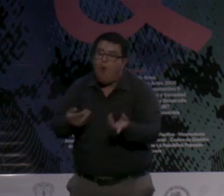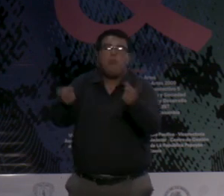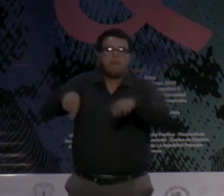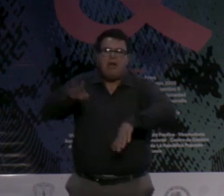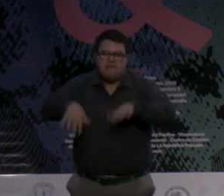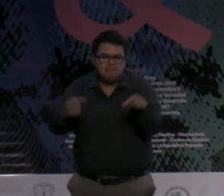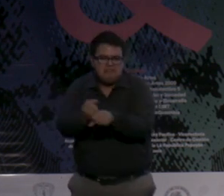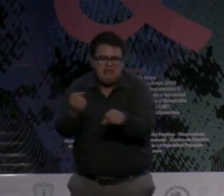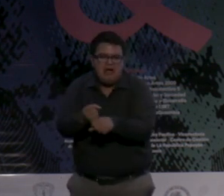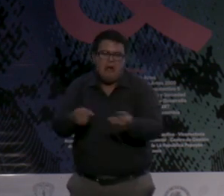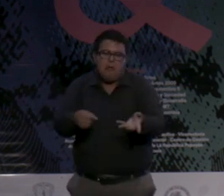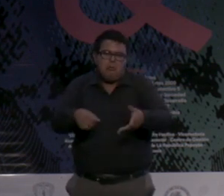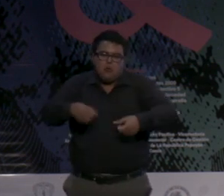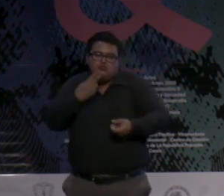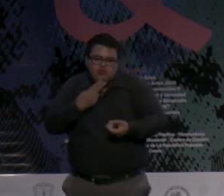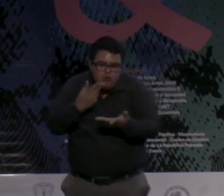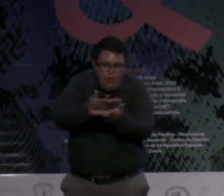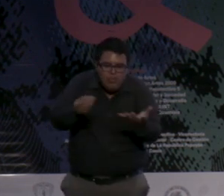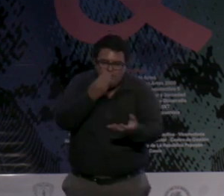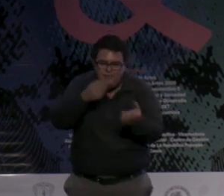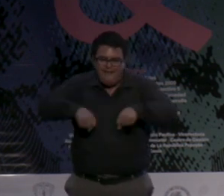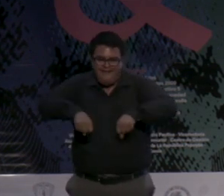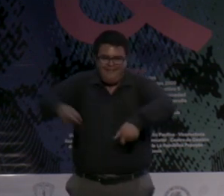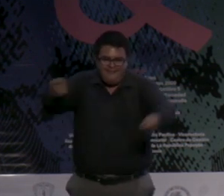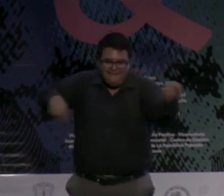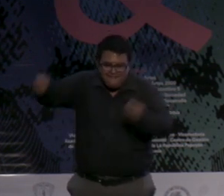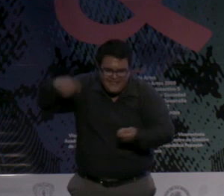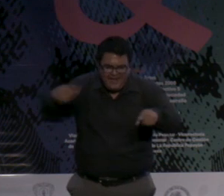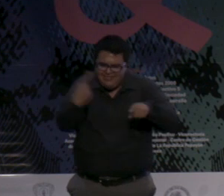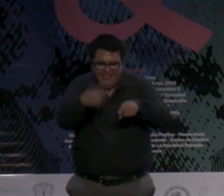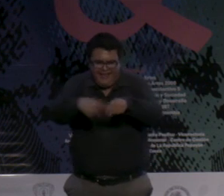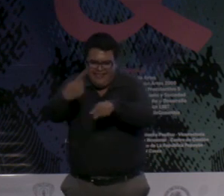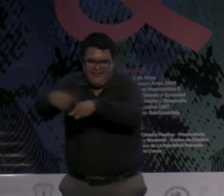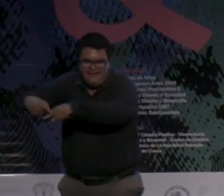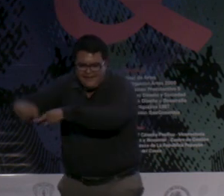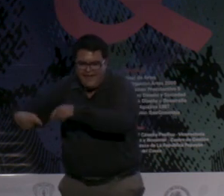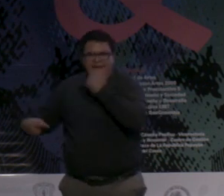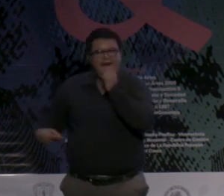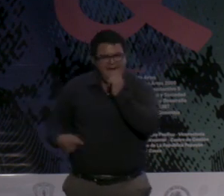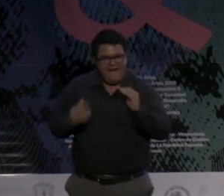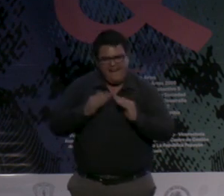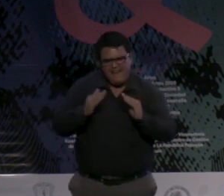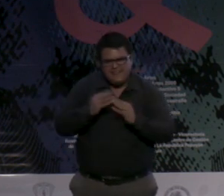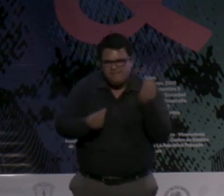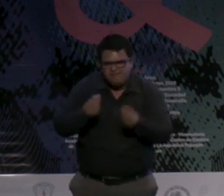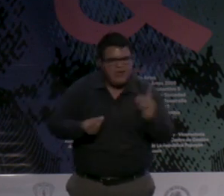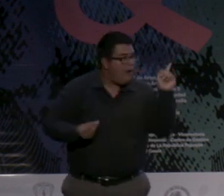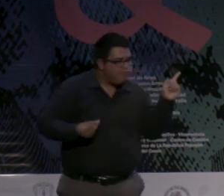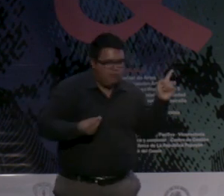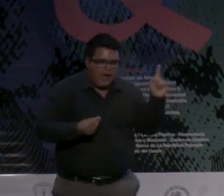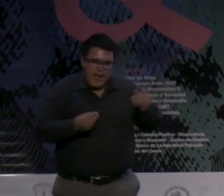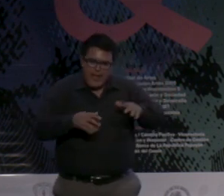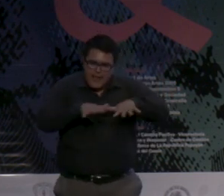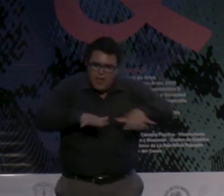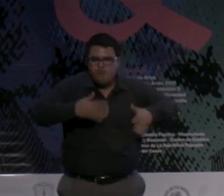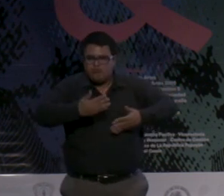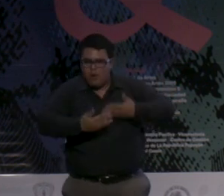que son albañiles en algún tipo de trabajo que van haciéndose cuando se pueden, y encima de esto pues se van produciendo una serie de pautas